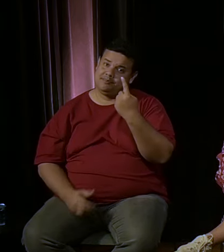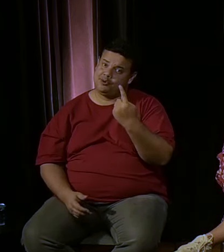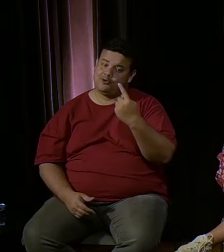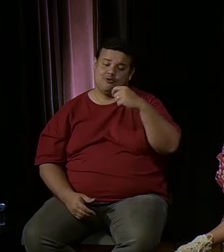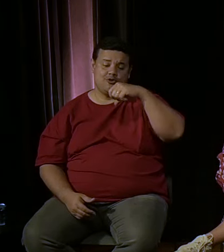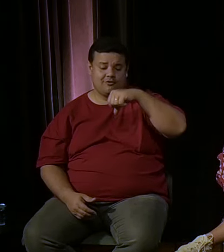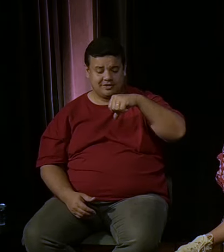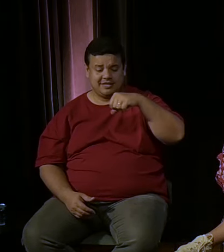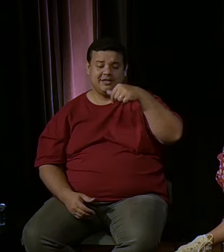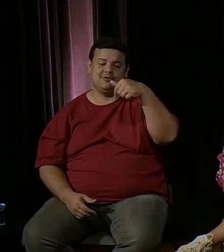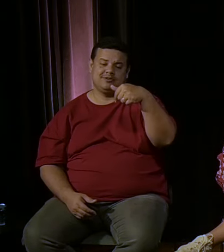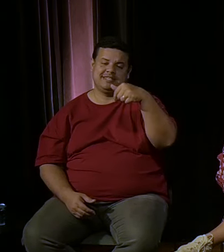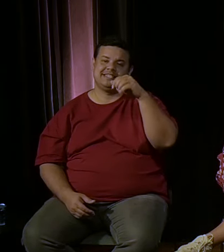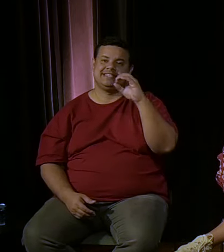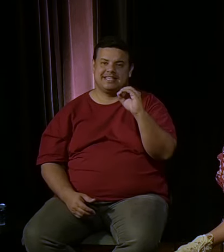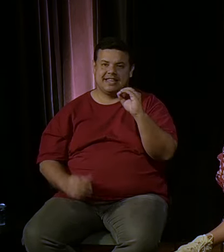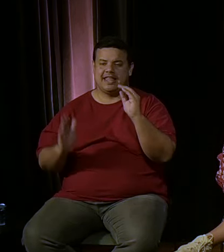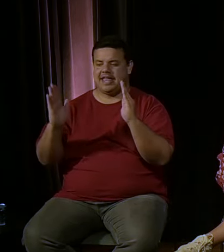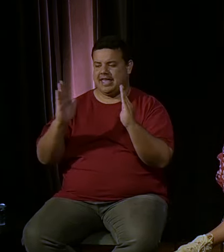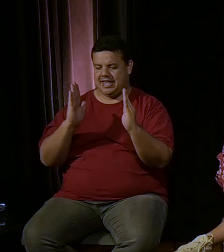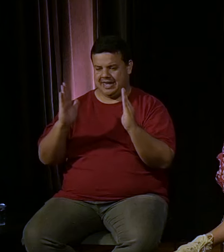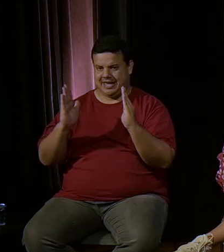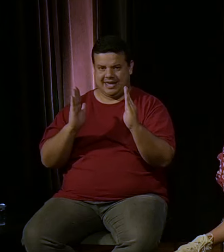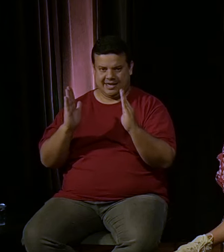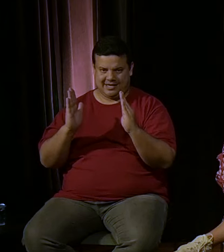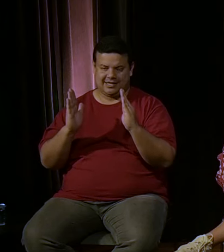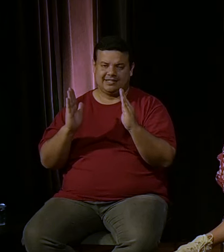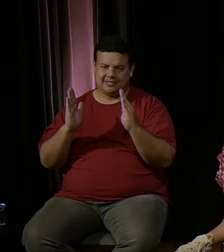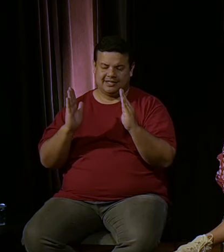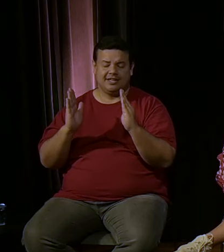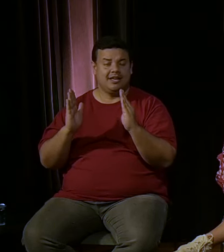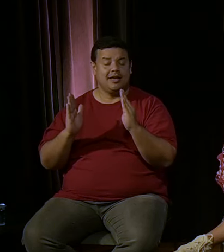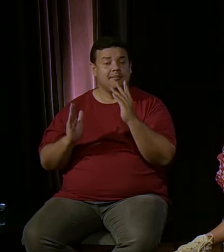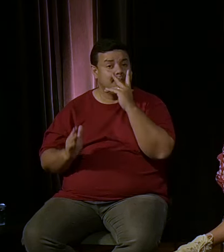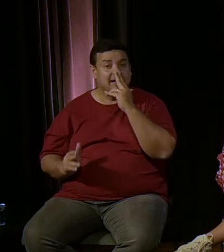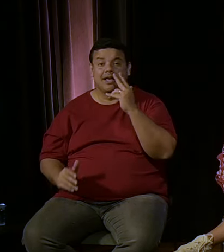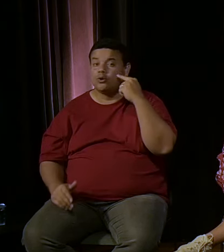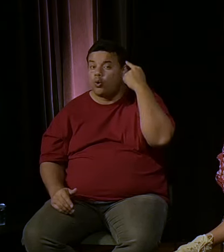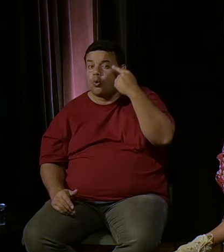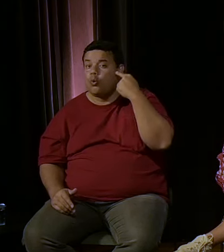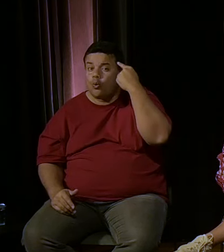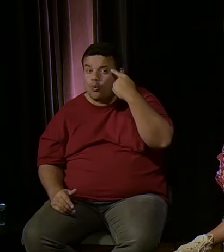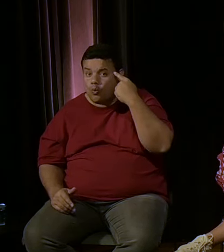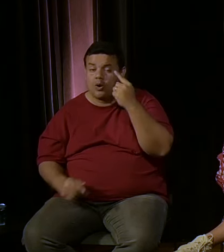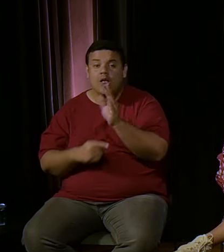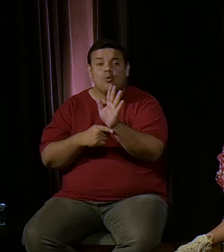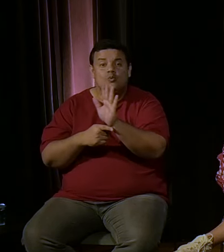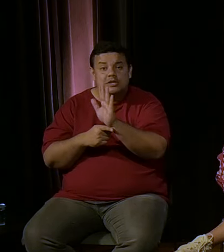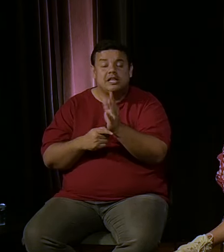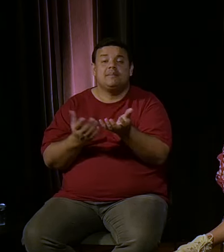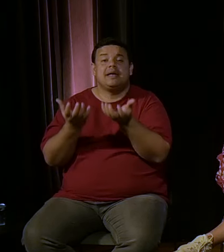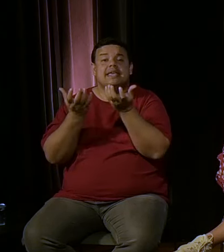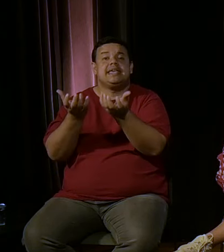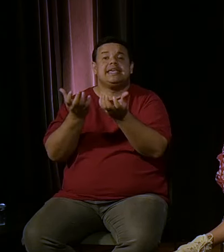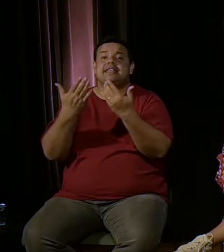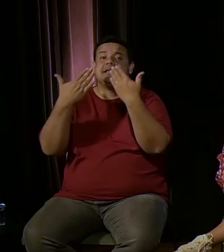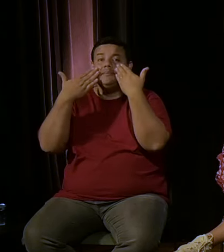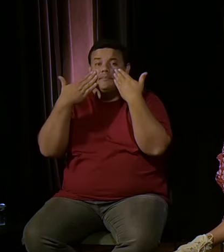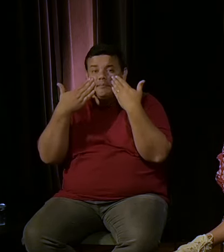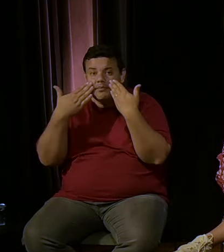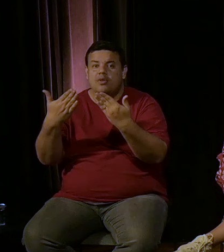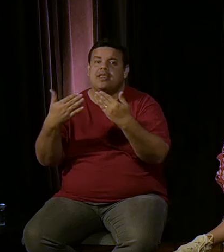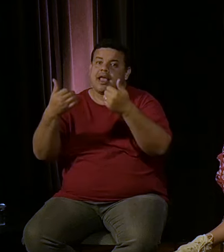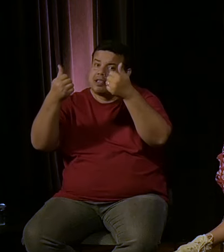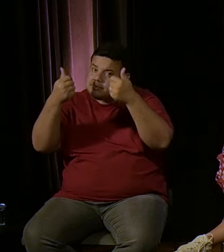70, entendeu? É aquela loucura que é o cinema que pretendia dizer alguma coisa na década de